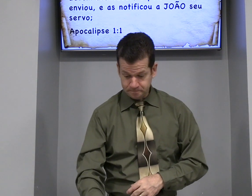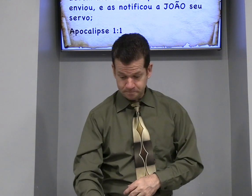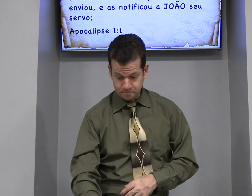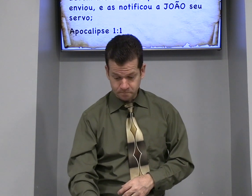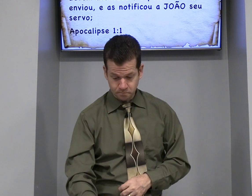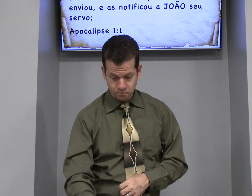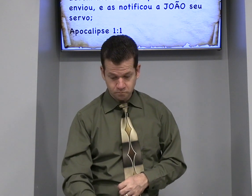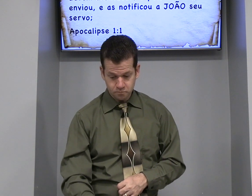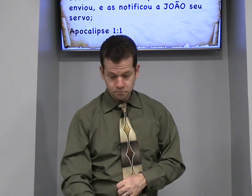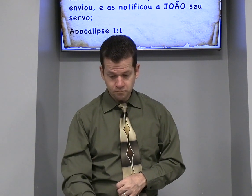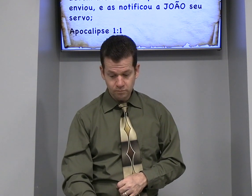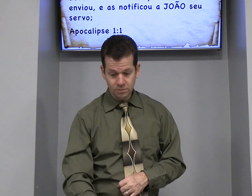escreveu.